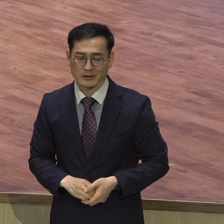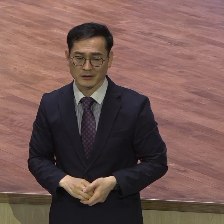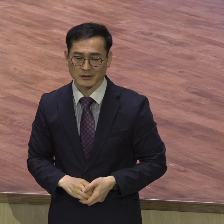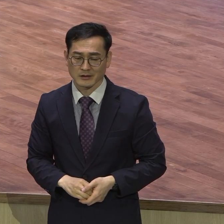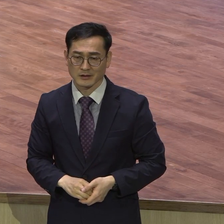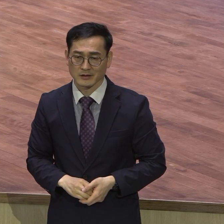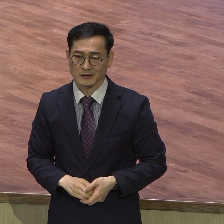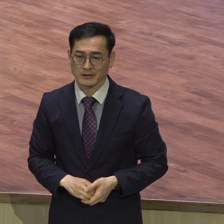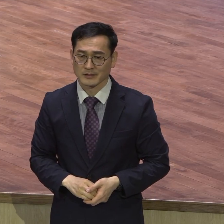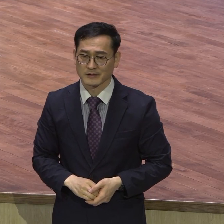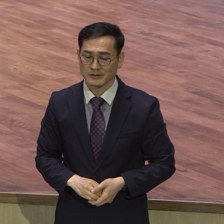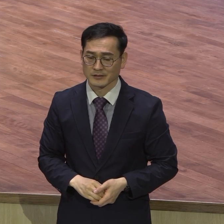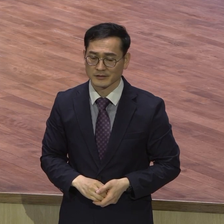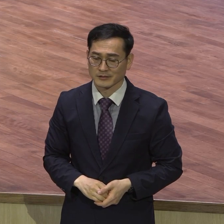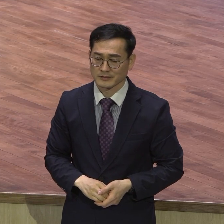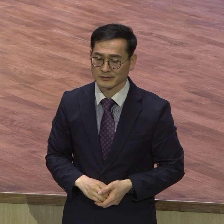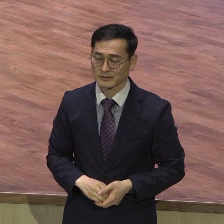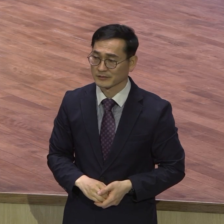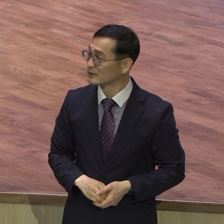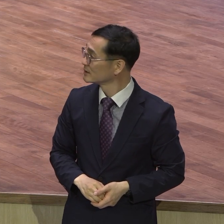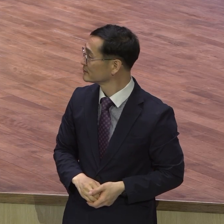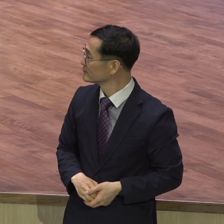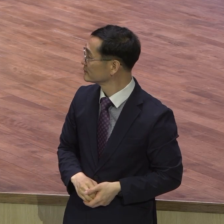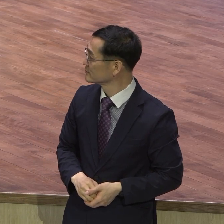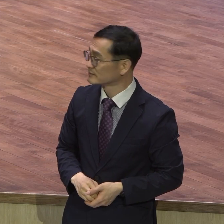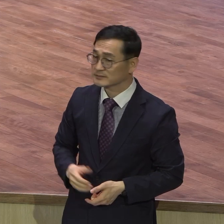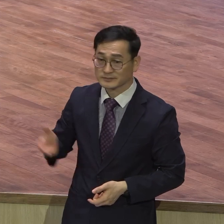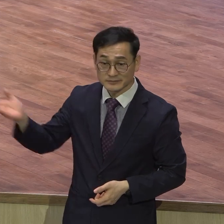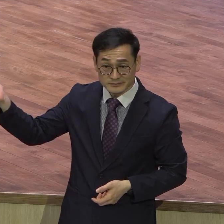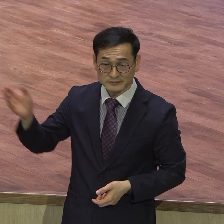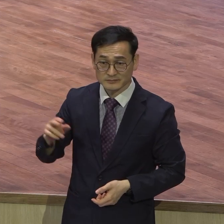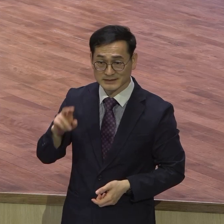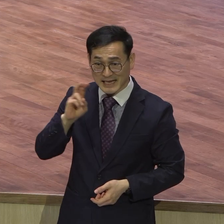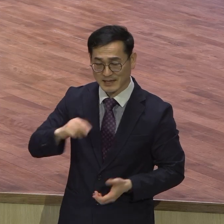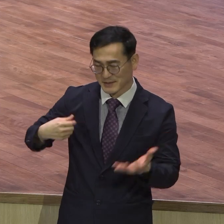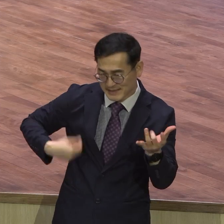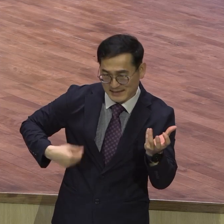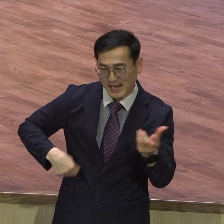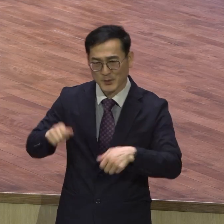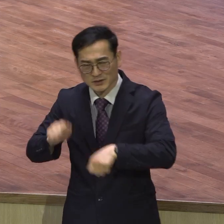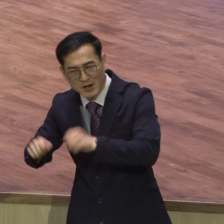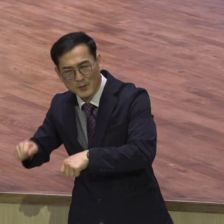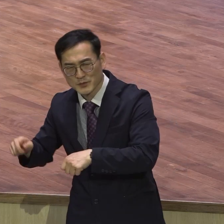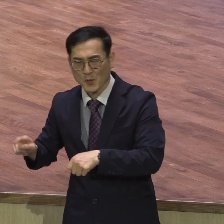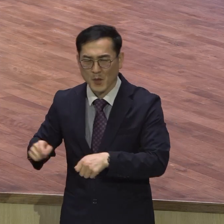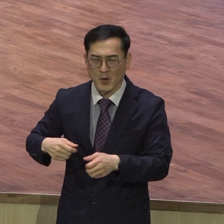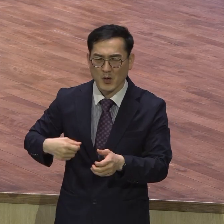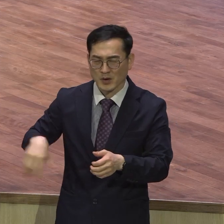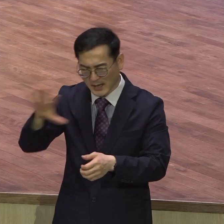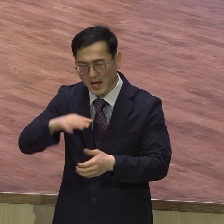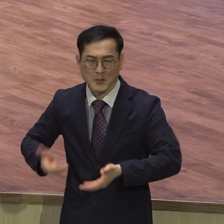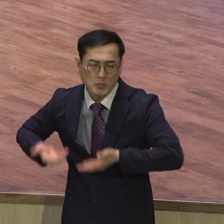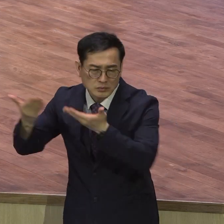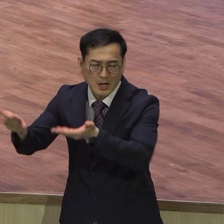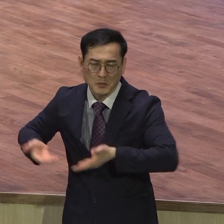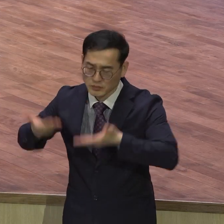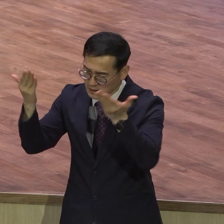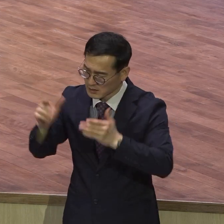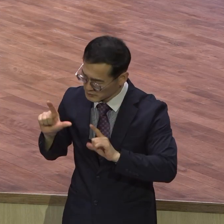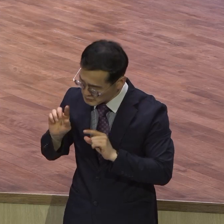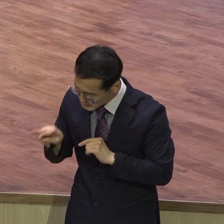전문가들이잖아요. 이게 지금 전부 다 전자올겐 전부 기타 전부 싹 헌신하는 모습들으로